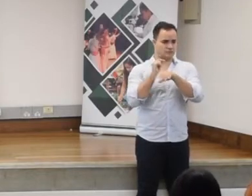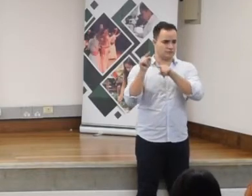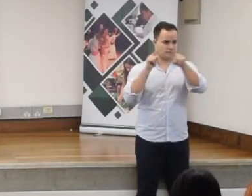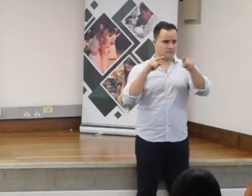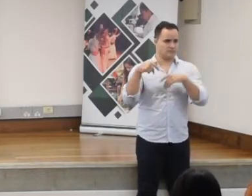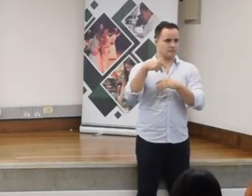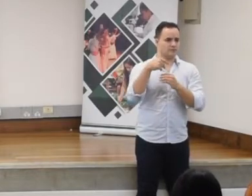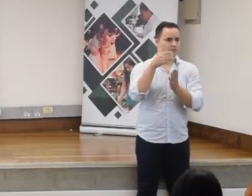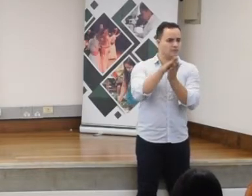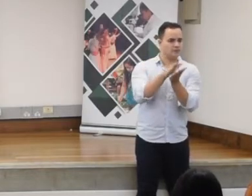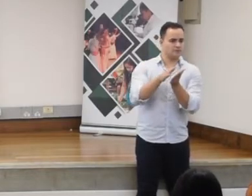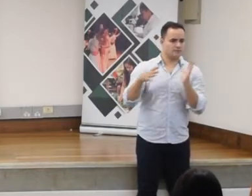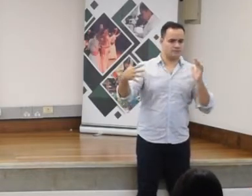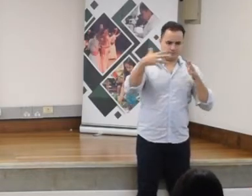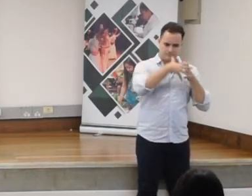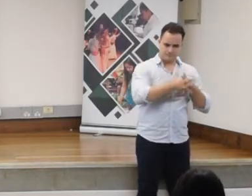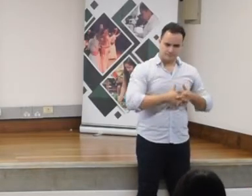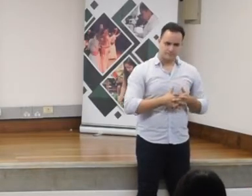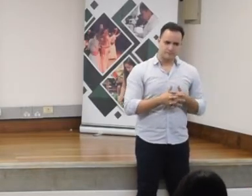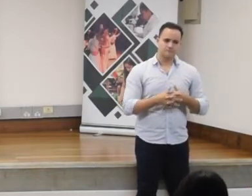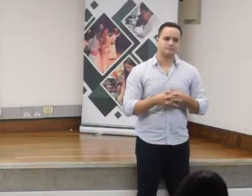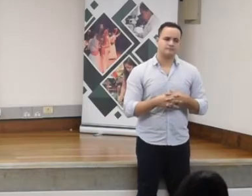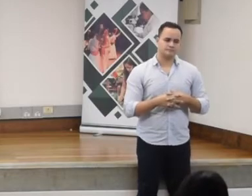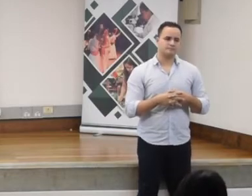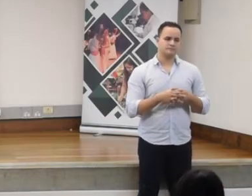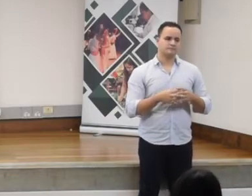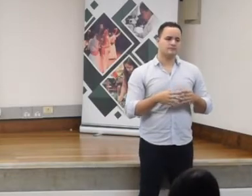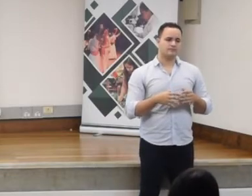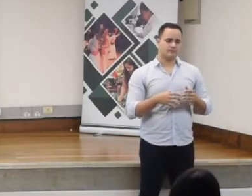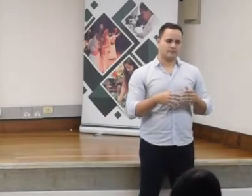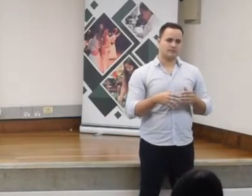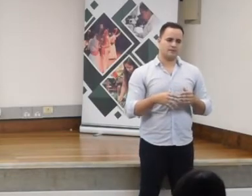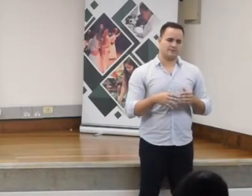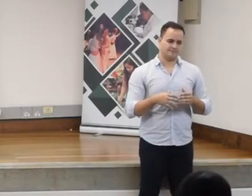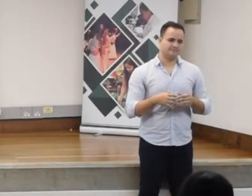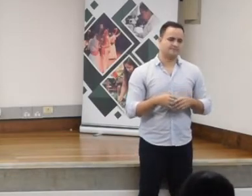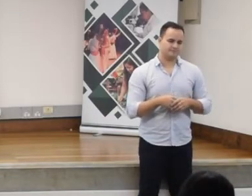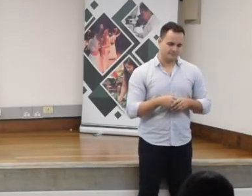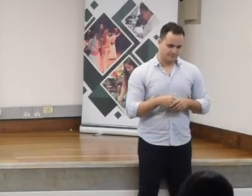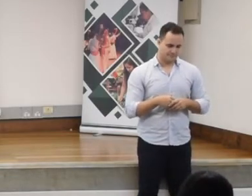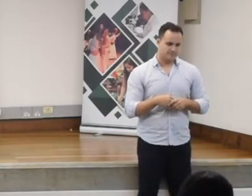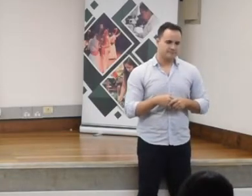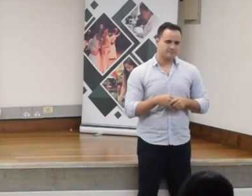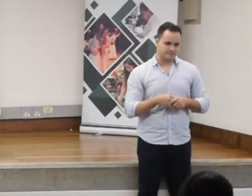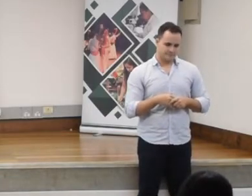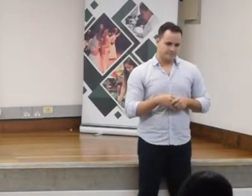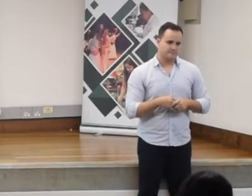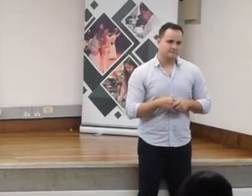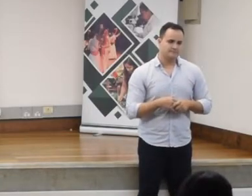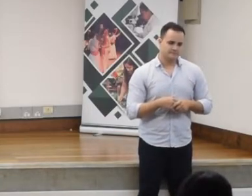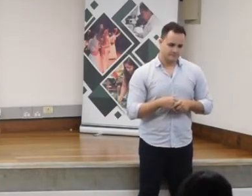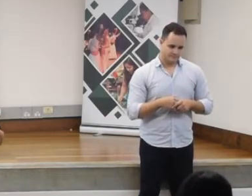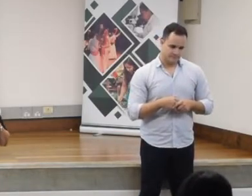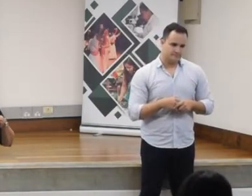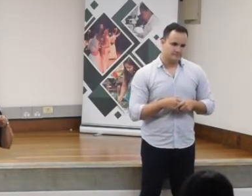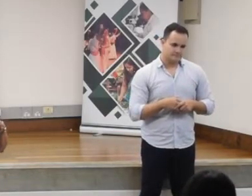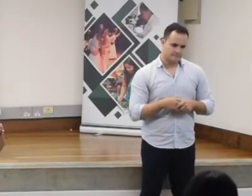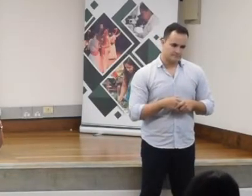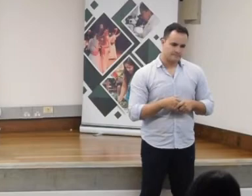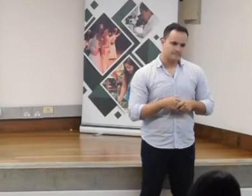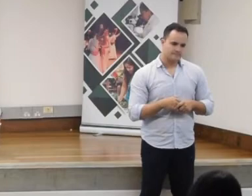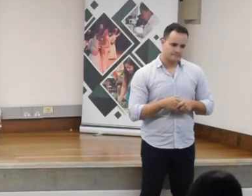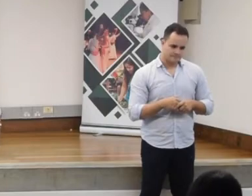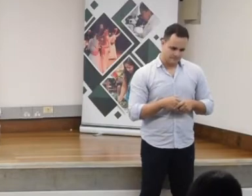podemos leerlo solo, tenemos que leerlo con las instancias que nos asesoran esa lectura. Y la tercera ya es más de